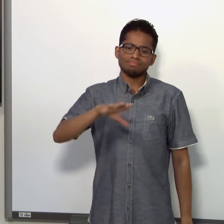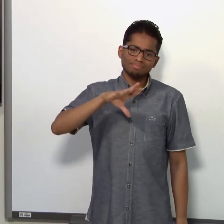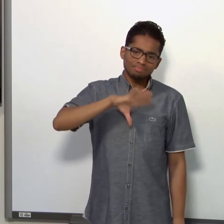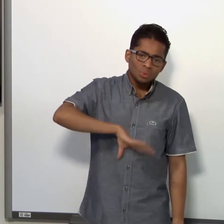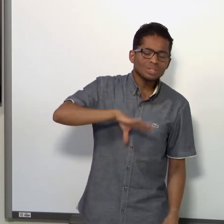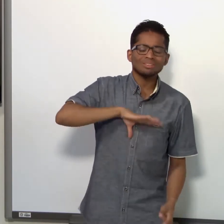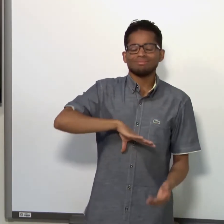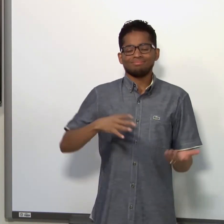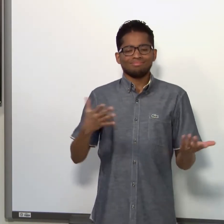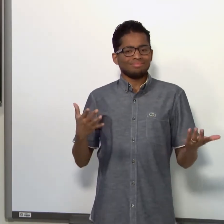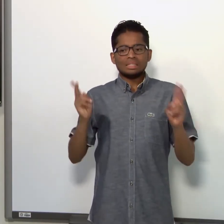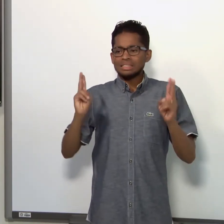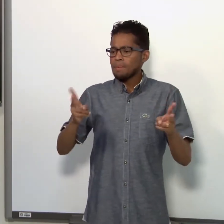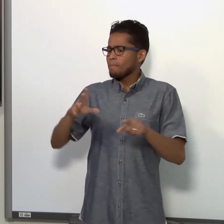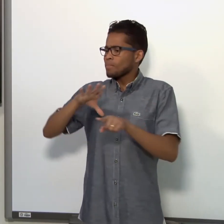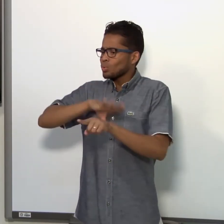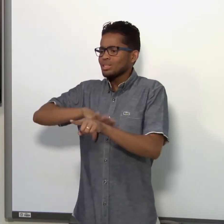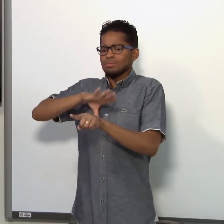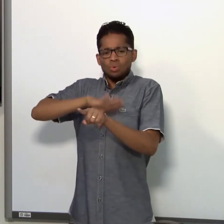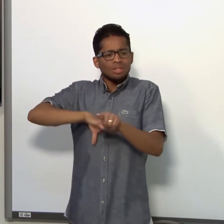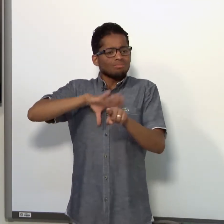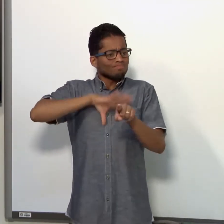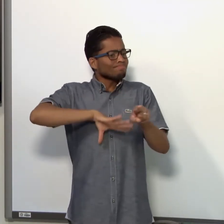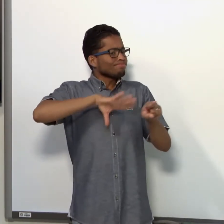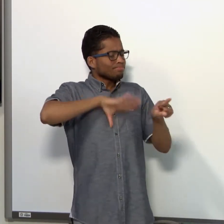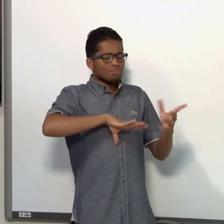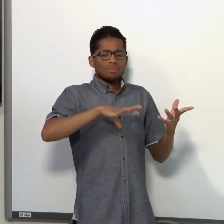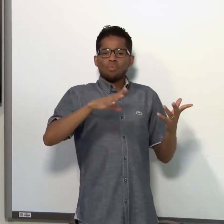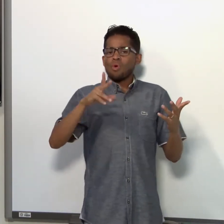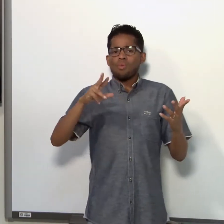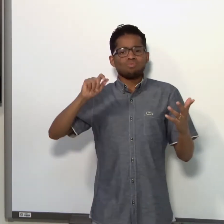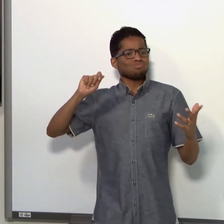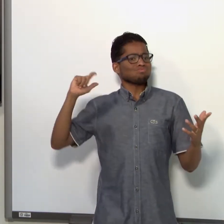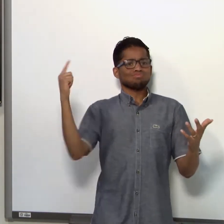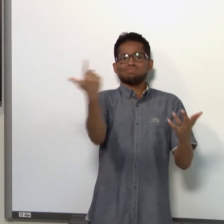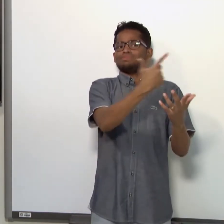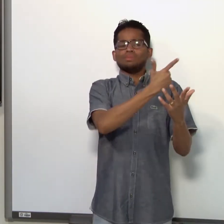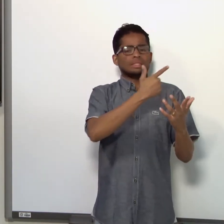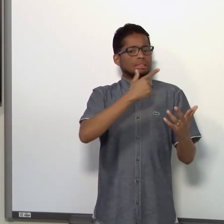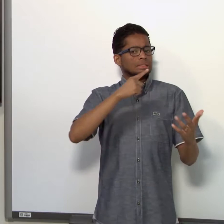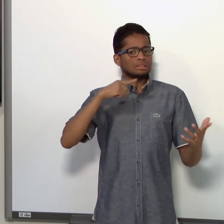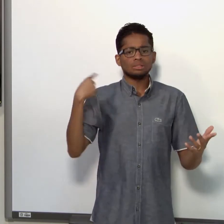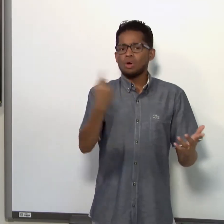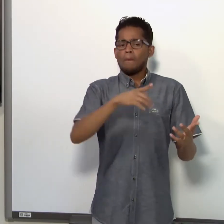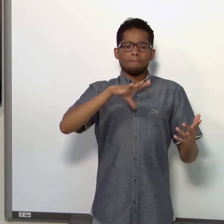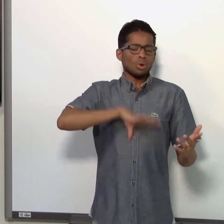Atividades, provas, todos em português. sempre há ali o português.